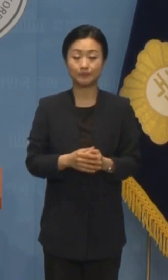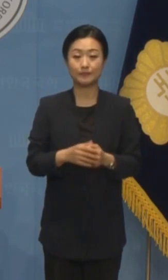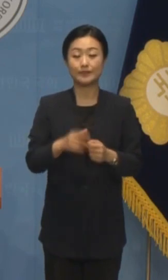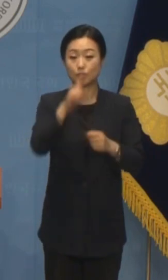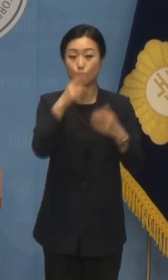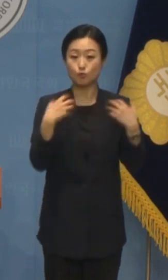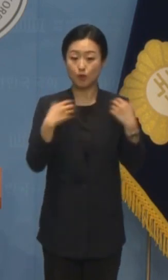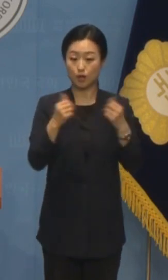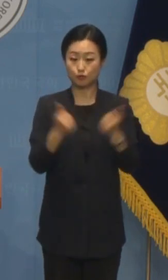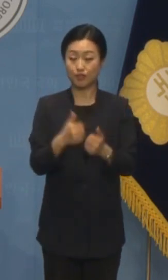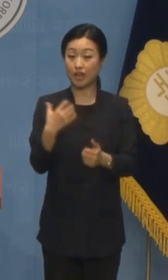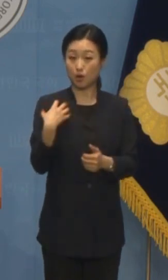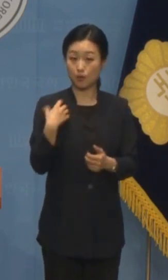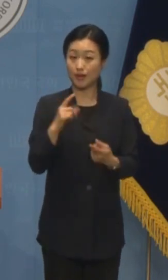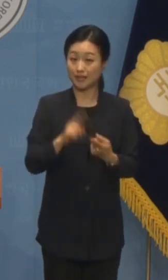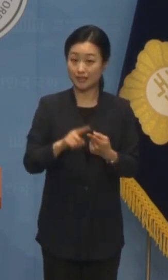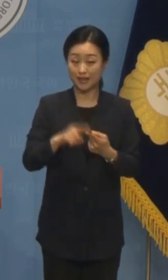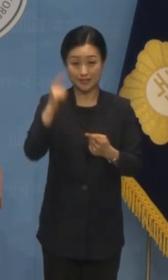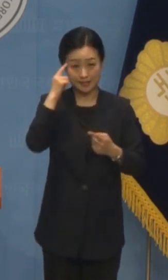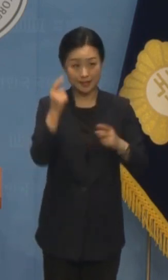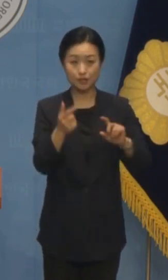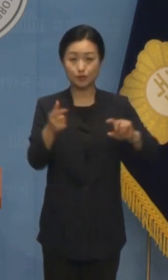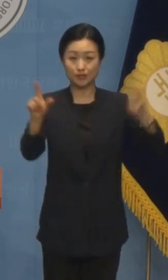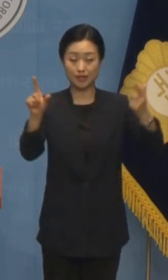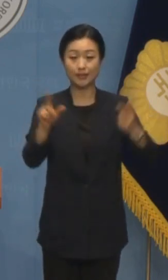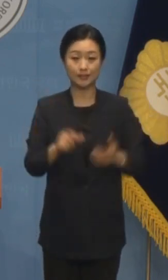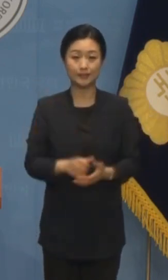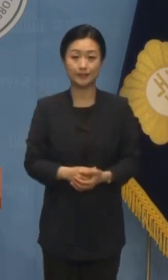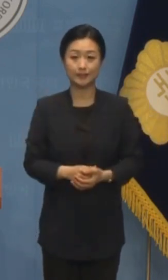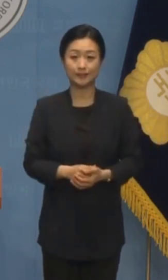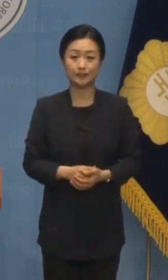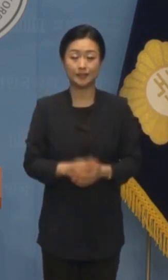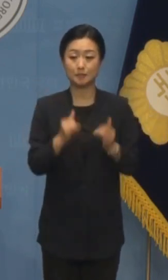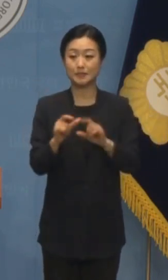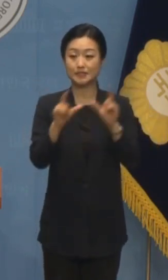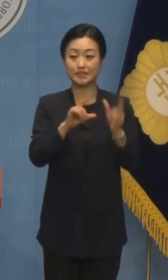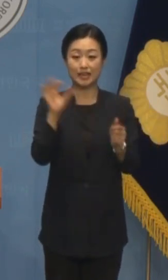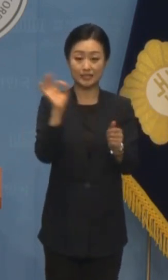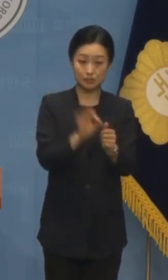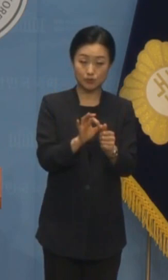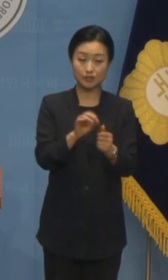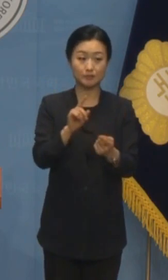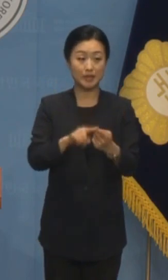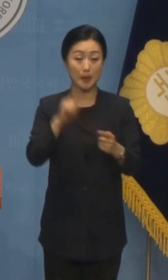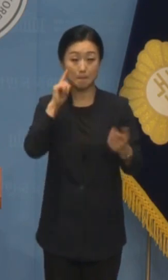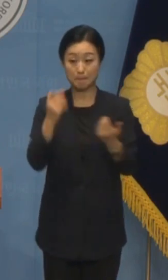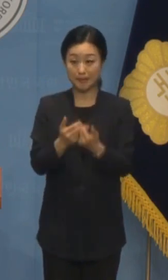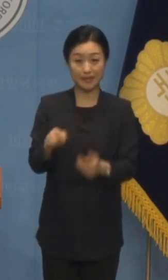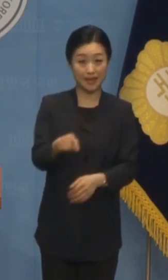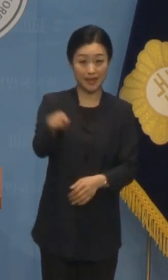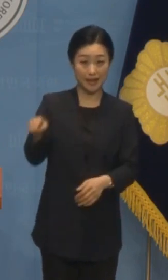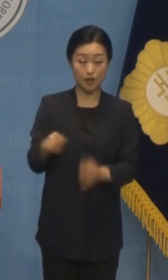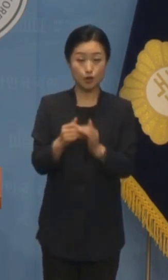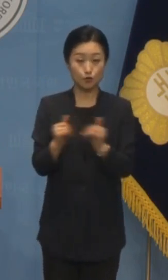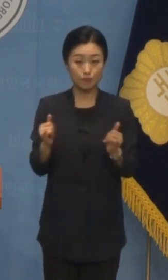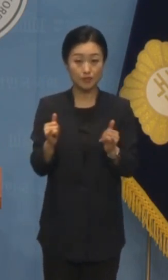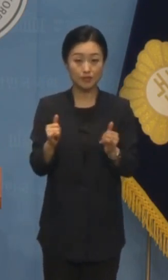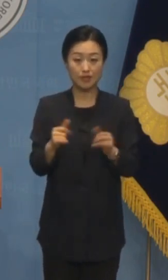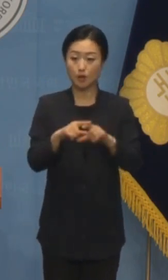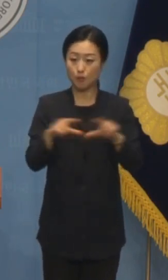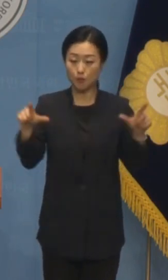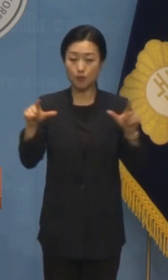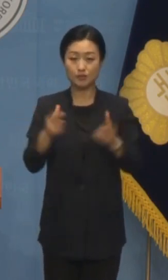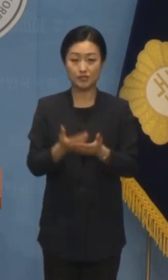정부와 국회의 역할에 대한 대립도 숨어 있습니다. 민생회복지원금에 반대하는 것은 모든 국민에게